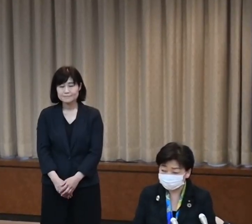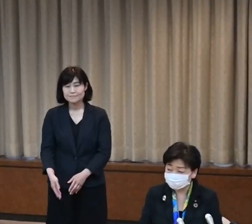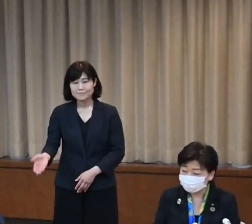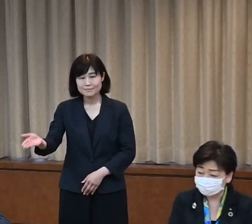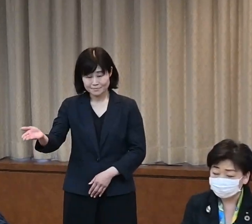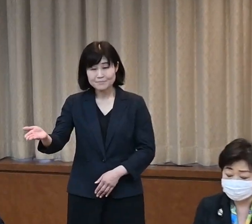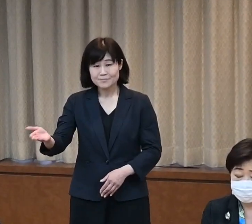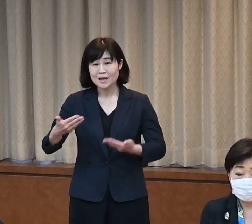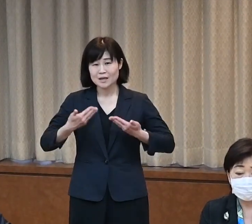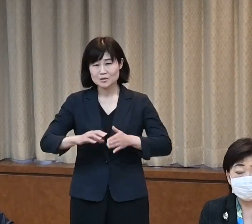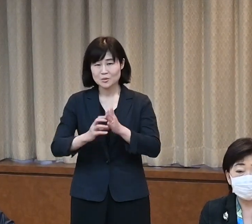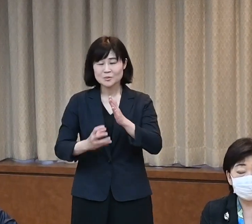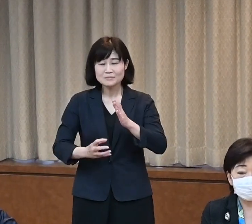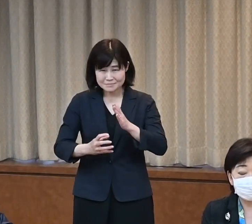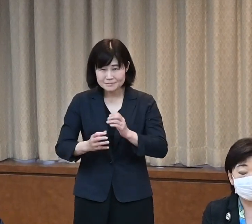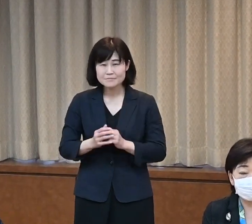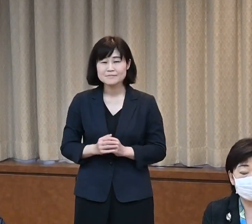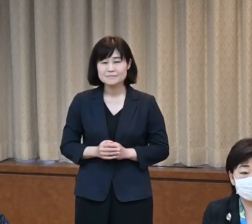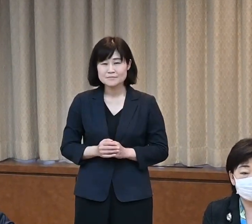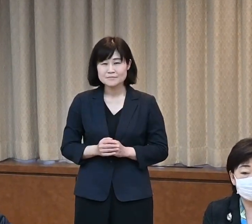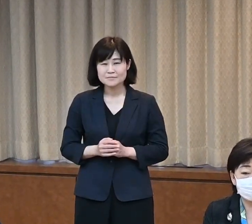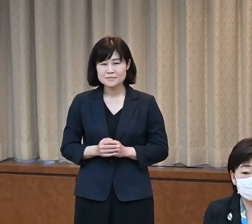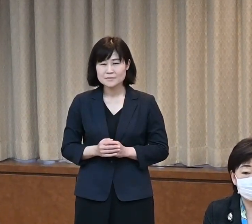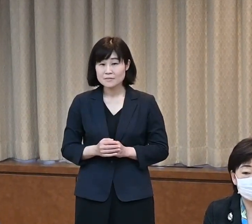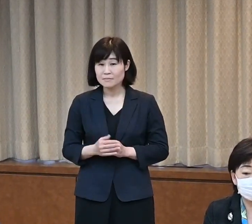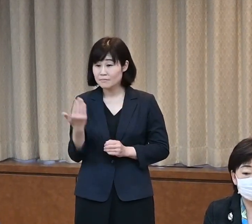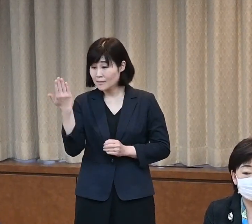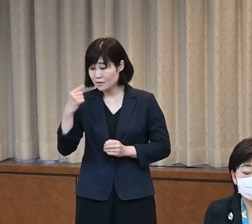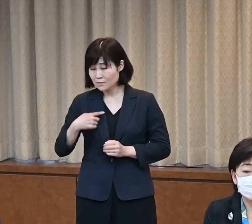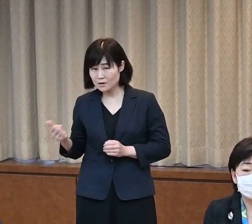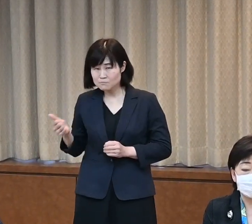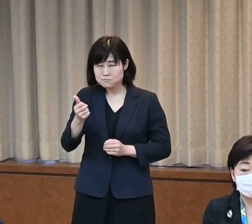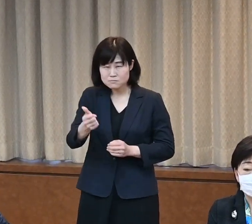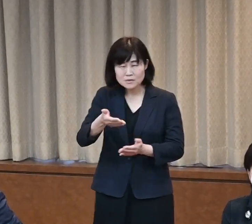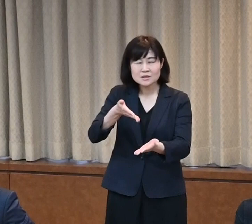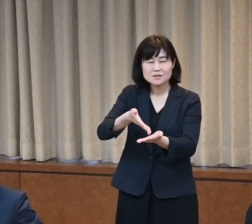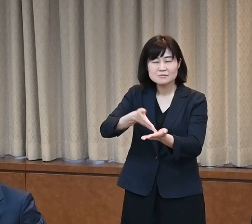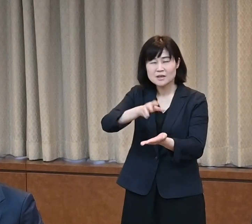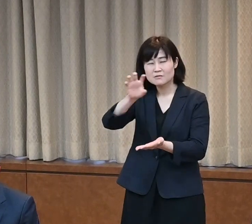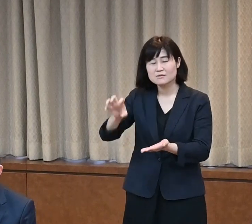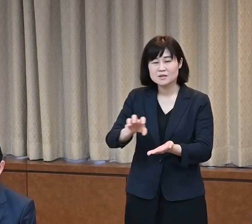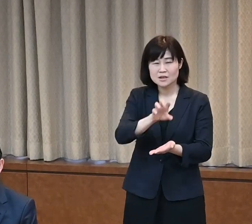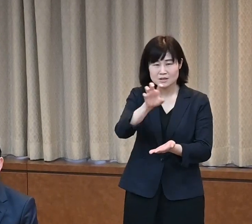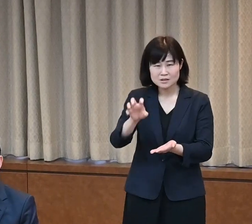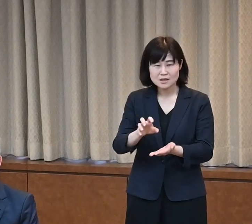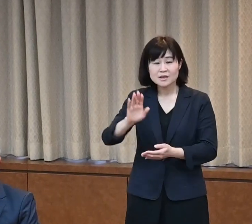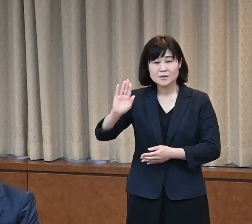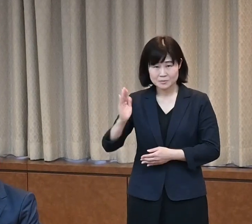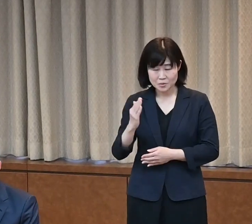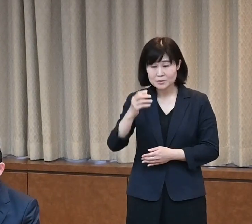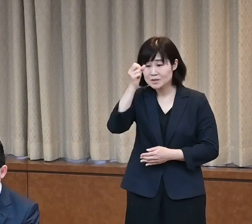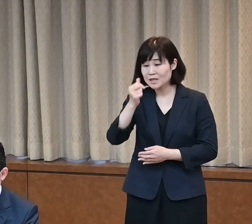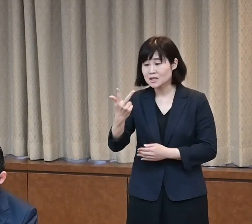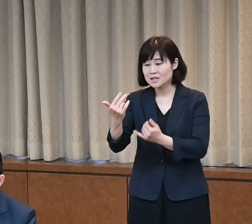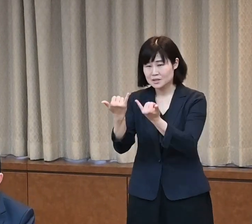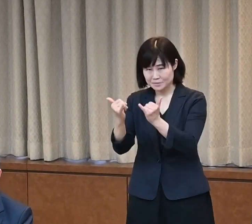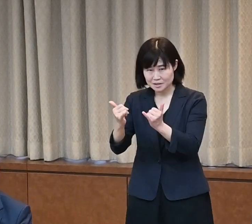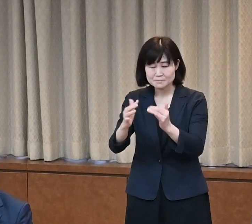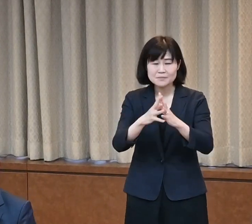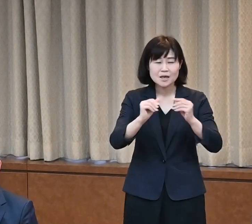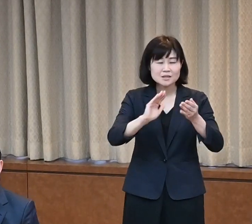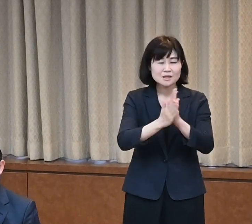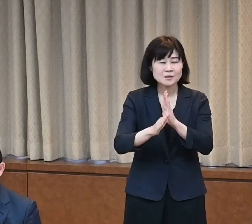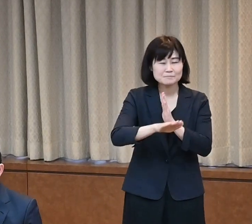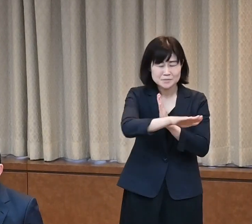安藤でございます。前回のこの場での会見でも申し上げましたけれども、仙台市民、宮城県民の皆様